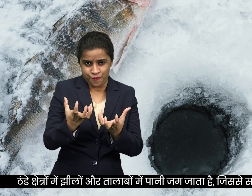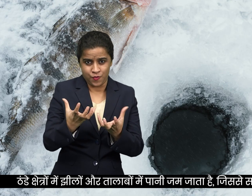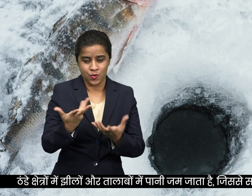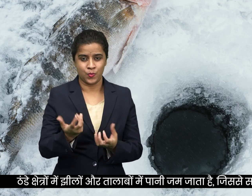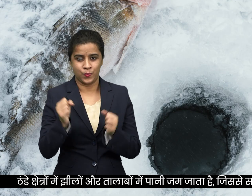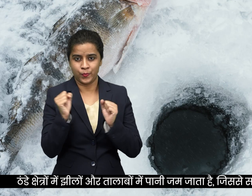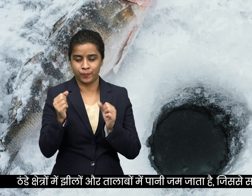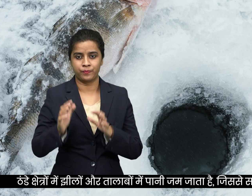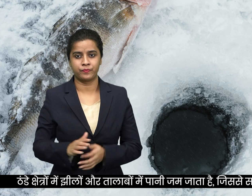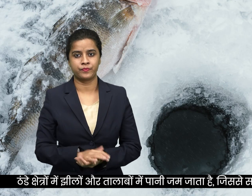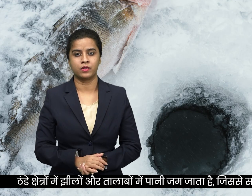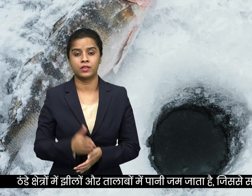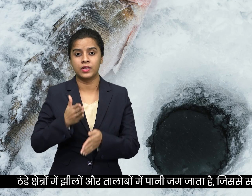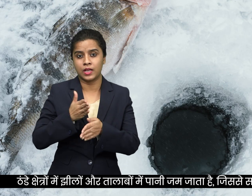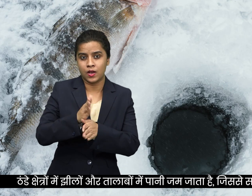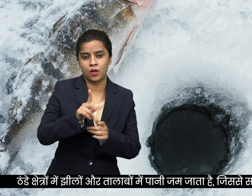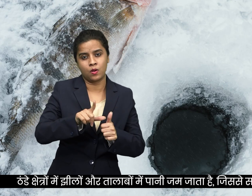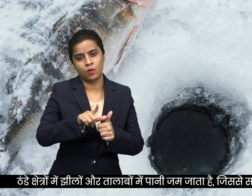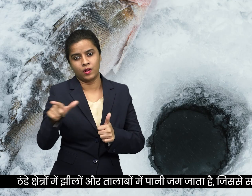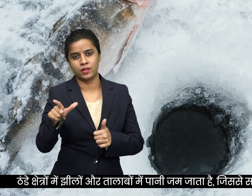जिससे सभी जीव मर जाते हैं।